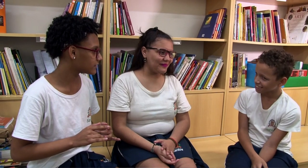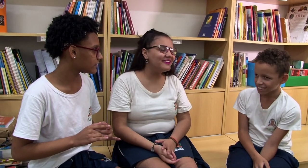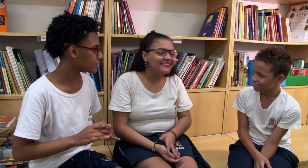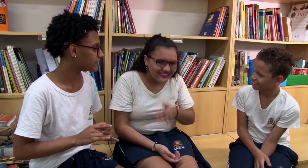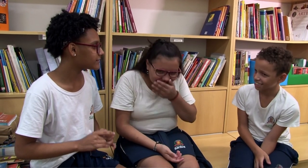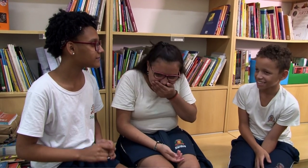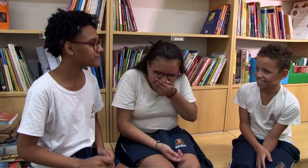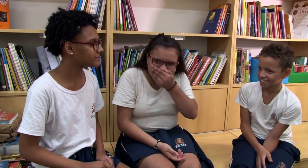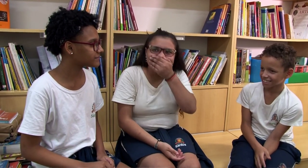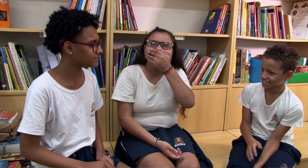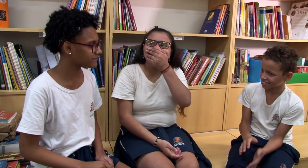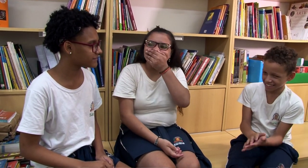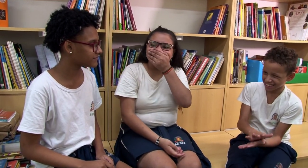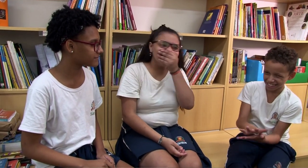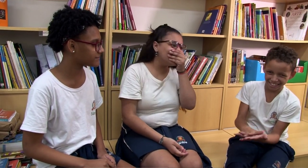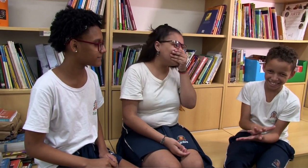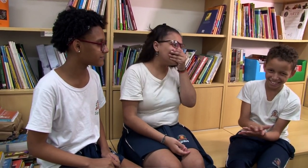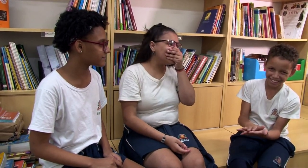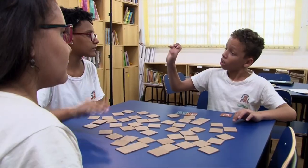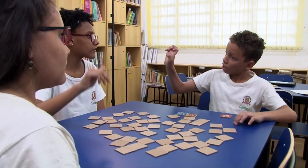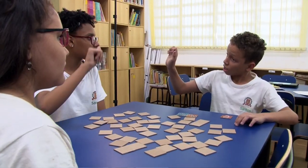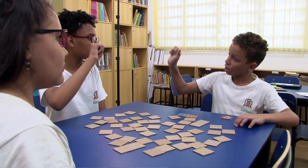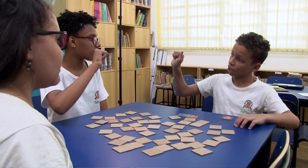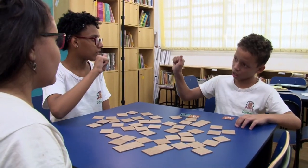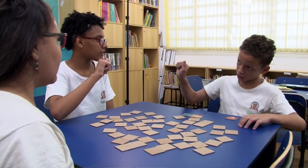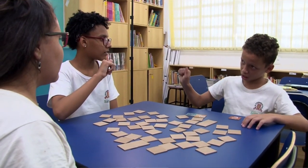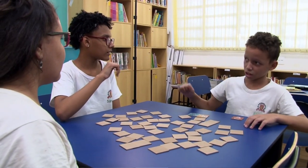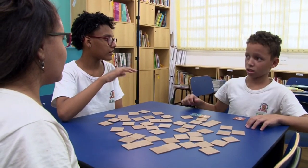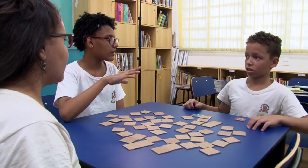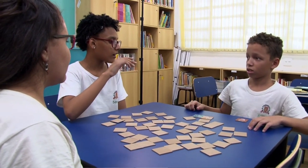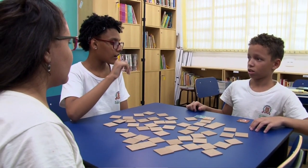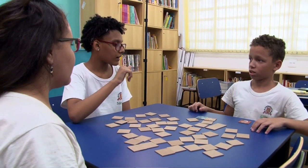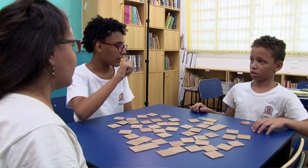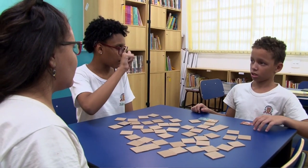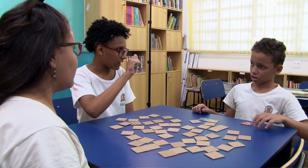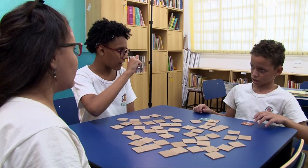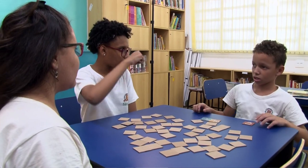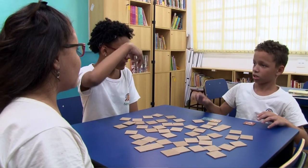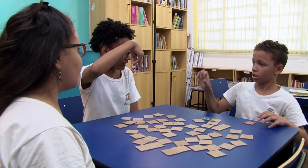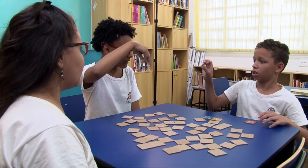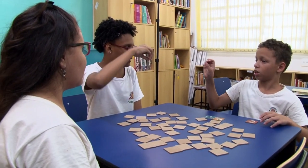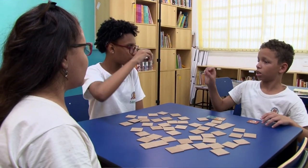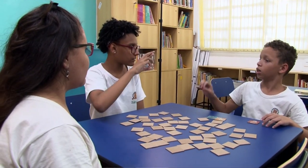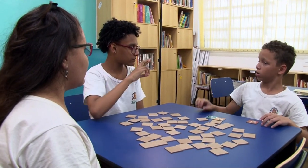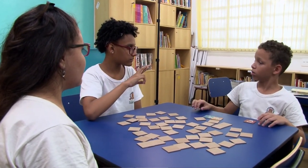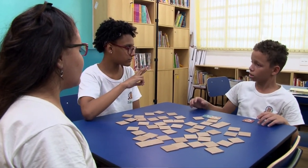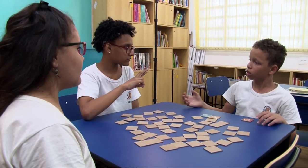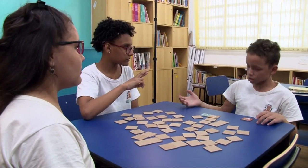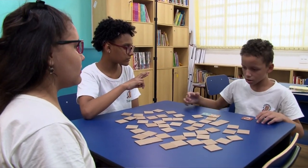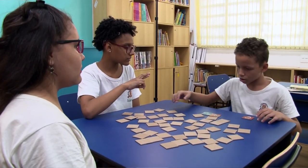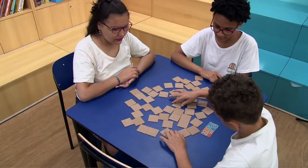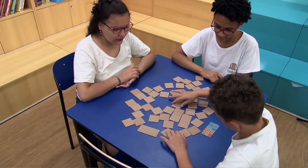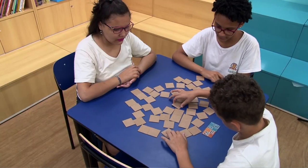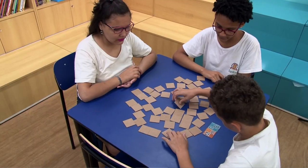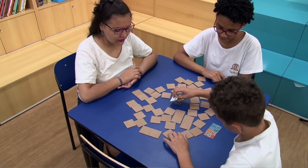legal eu ensinar a outra pessoa a aprender Libras e também interpretar para os alunos que têm dificuldade. Obrigado.